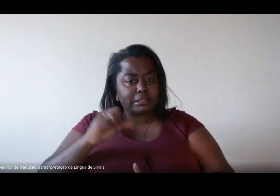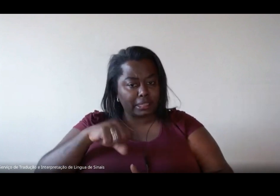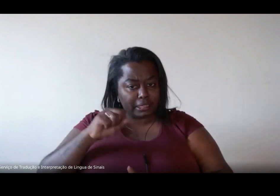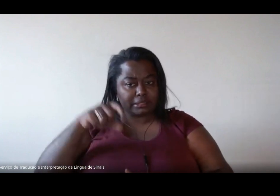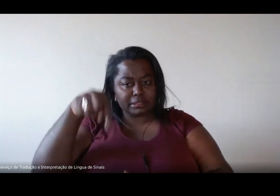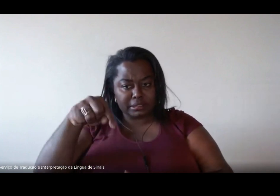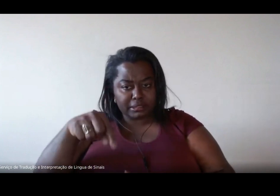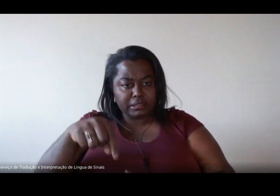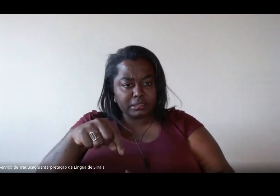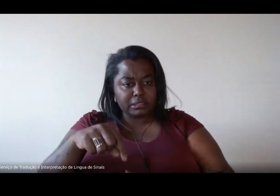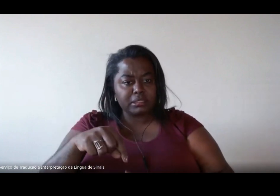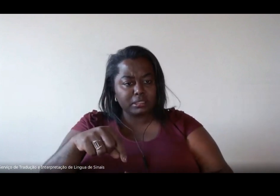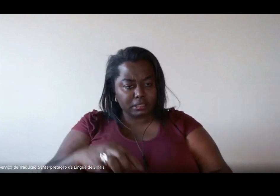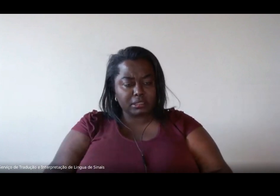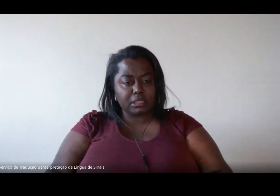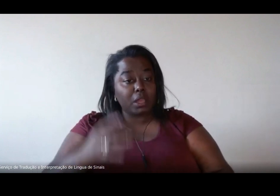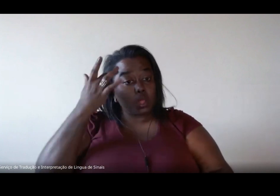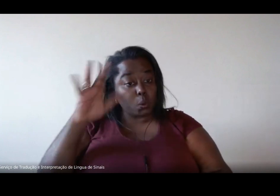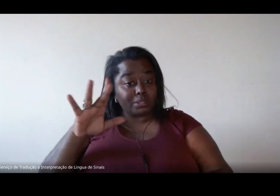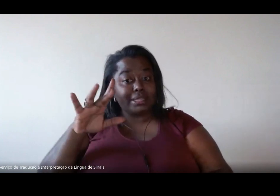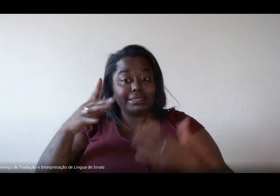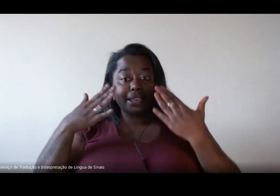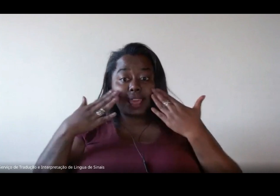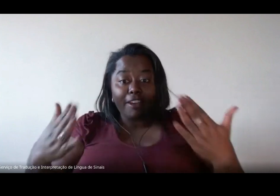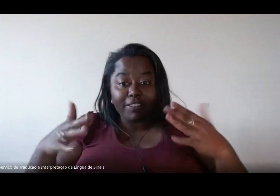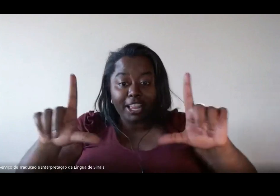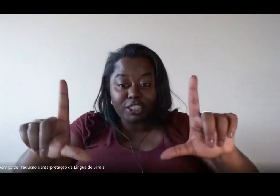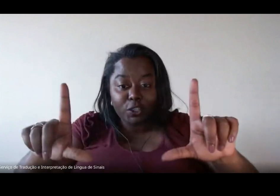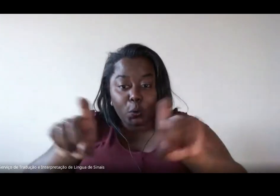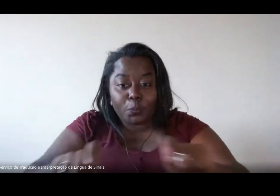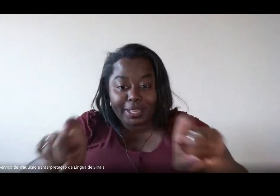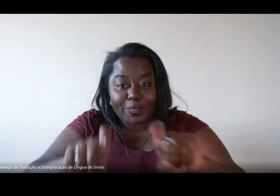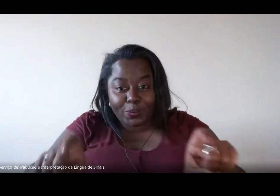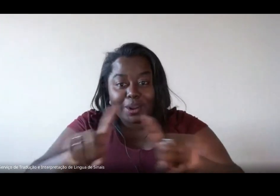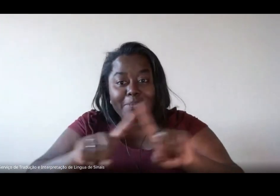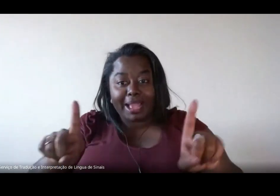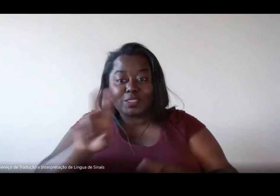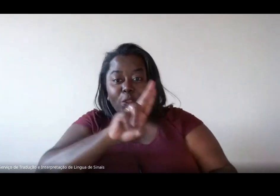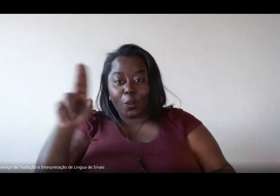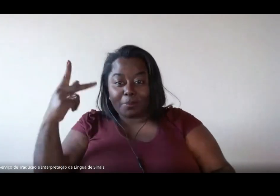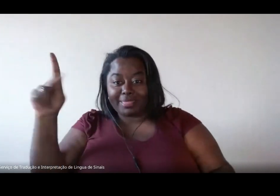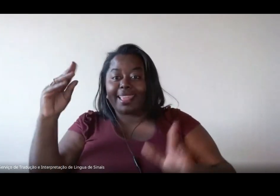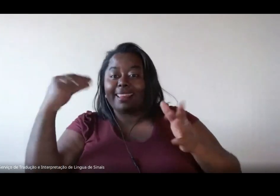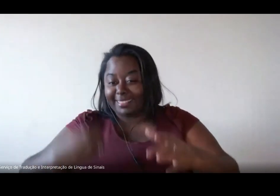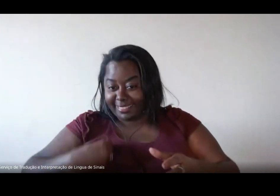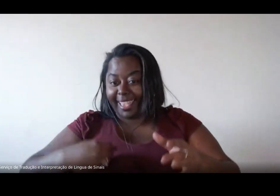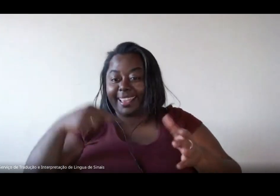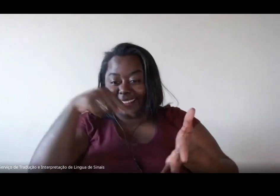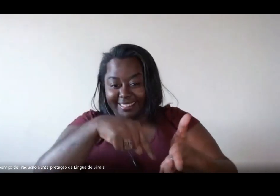Ele tá sim, ele, pelo ele menos, tá? Aqui dentro ele está. Não sei se está na frente do computador.